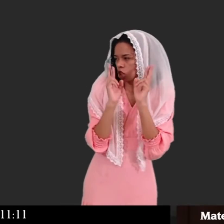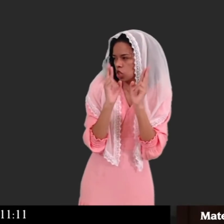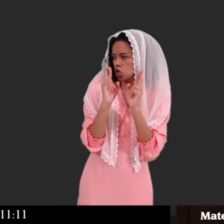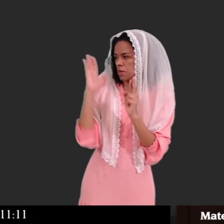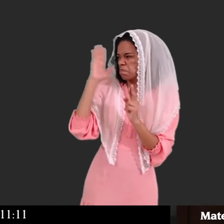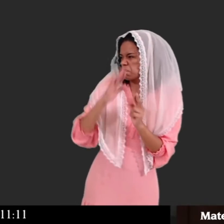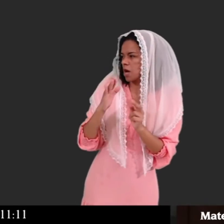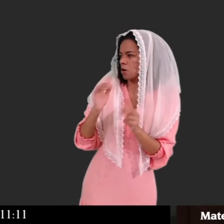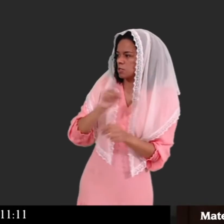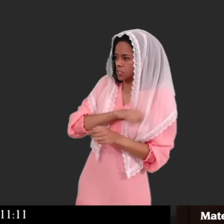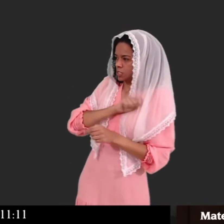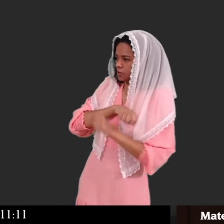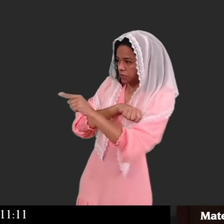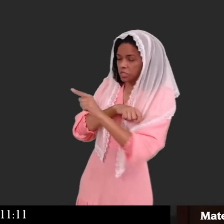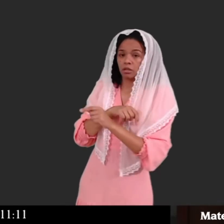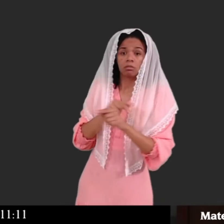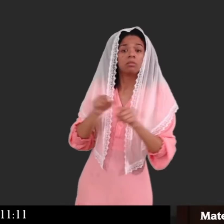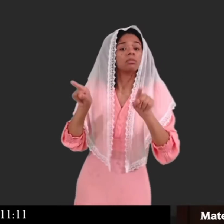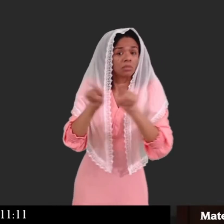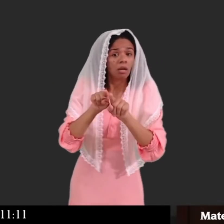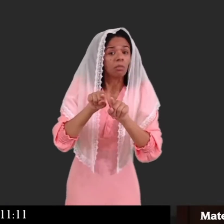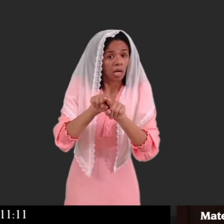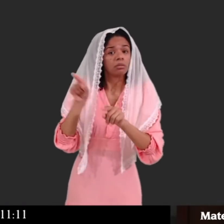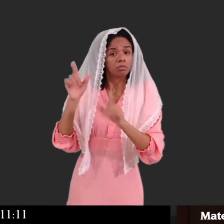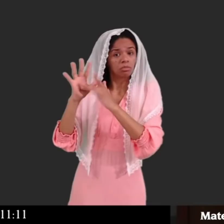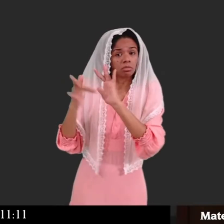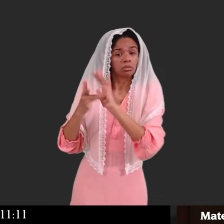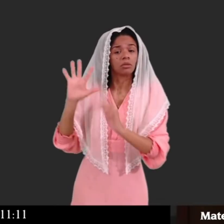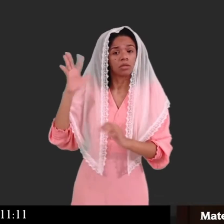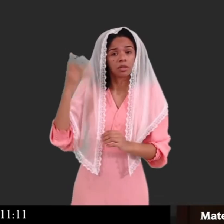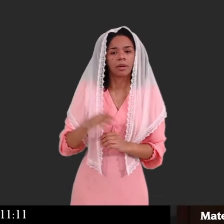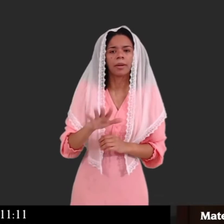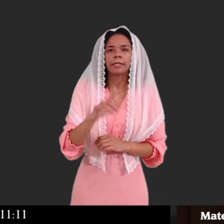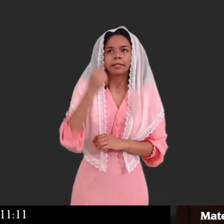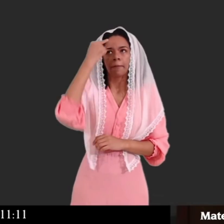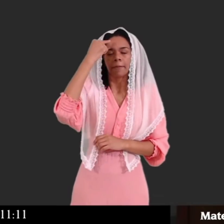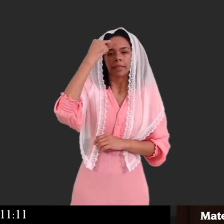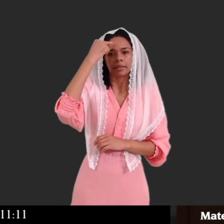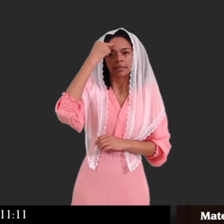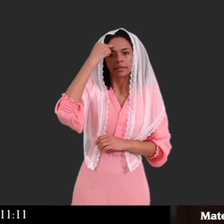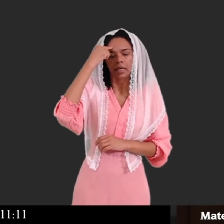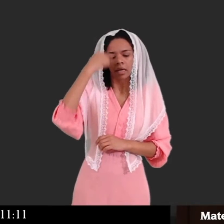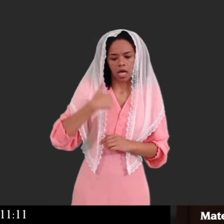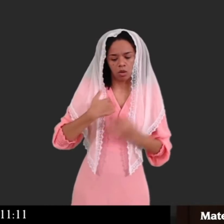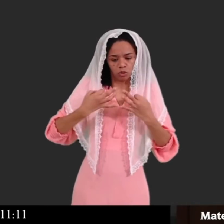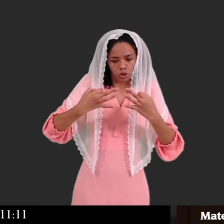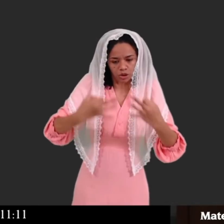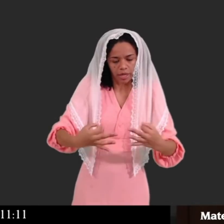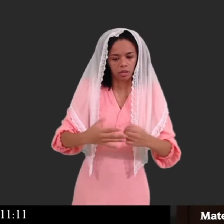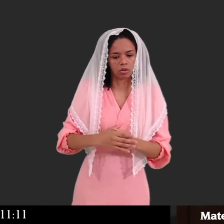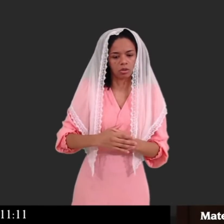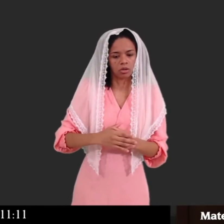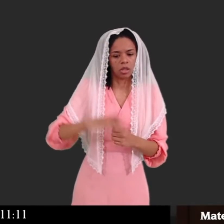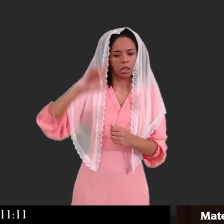Mas você tem que perguntar outra coisa: Deus está contente comigo? Meus passos estão direito na vereda da